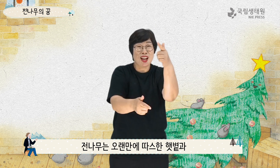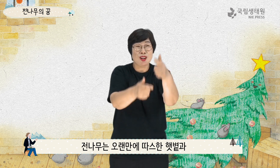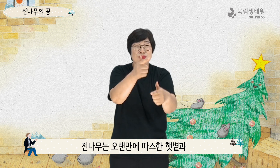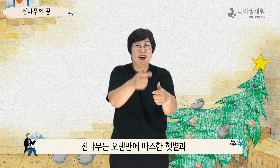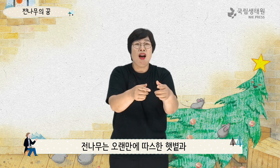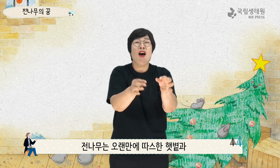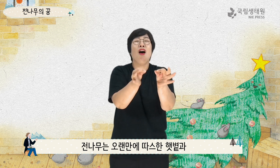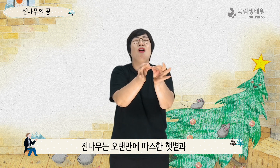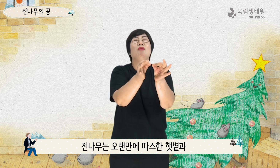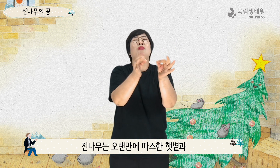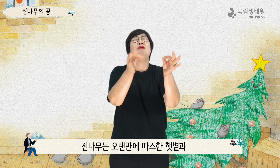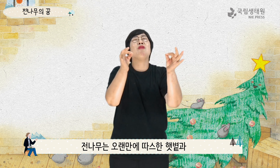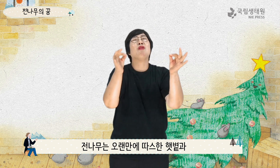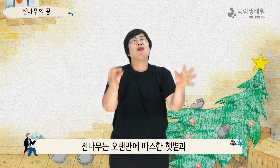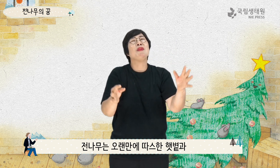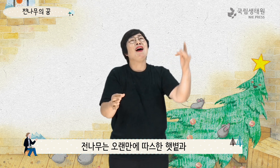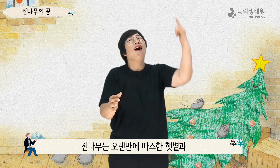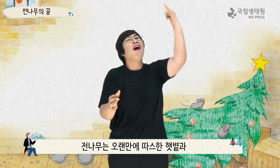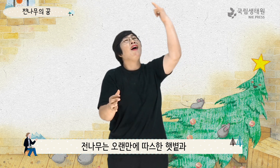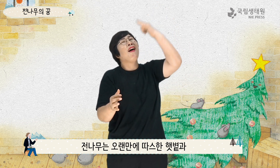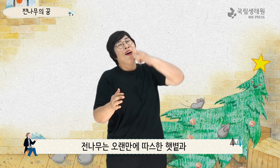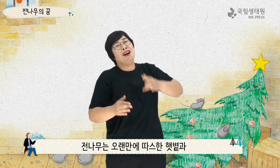전나무는 오랜만에 따스한 햇볕과